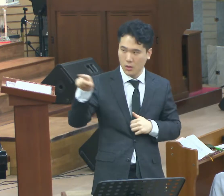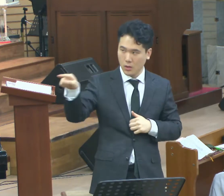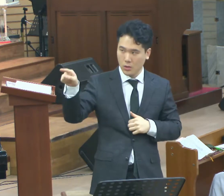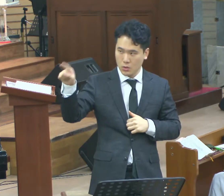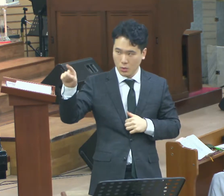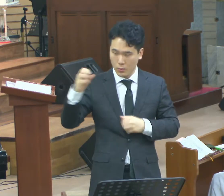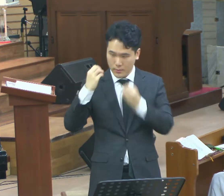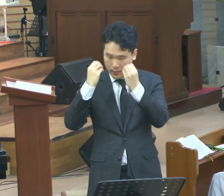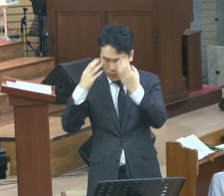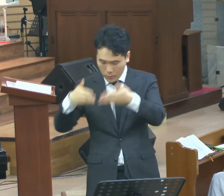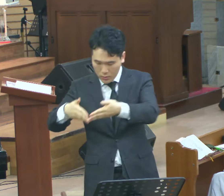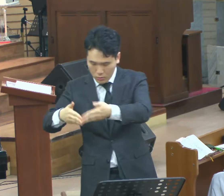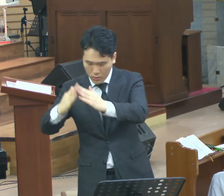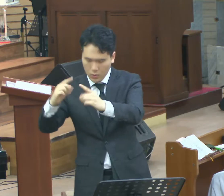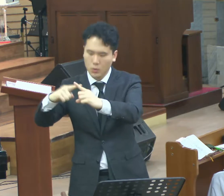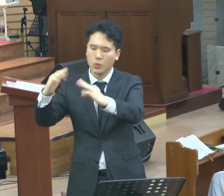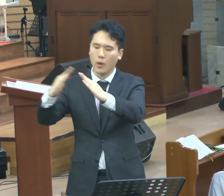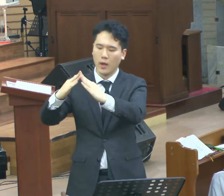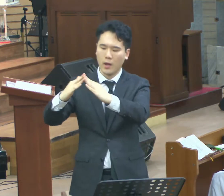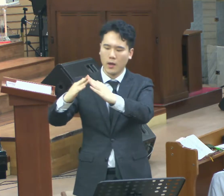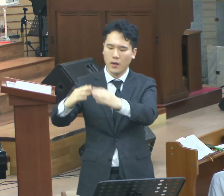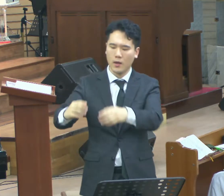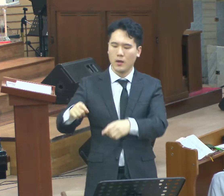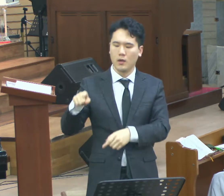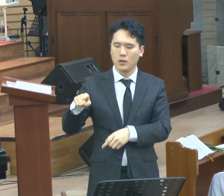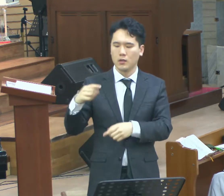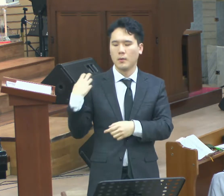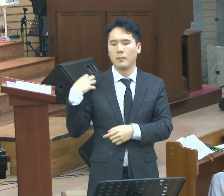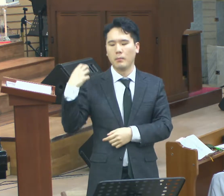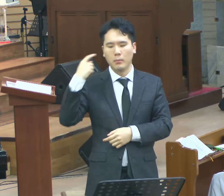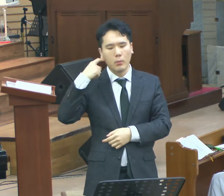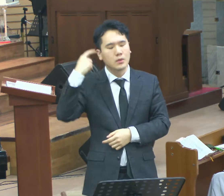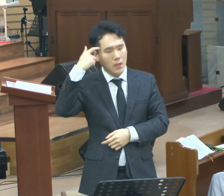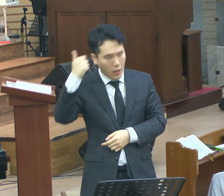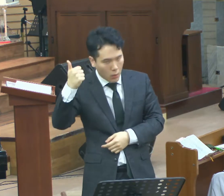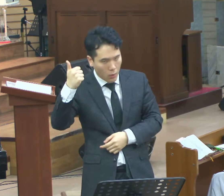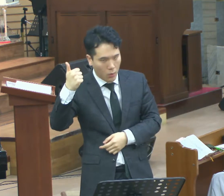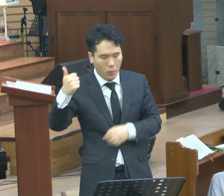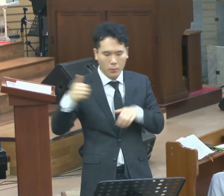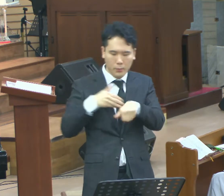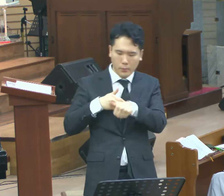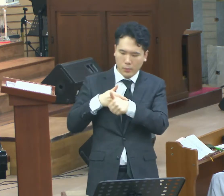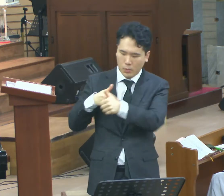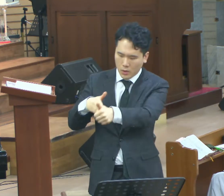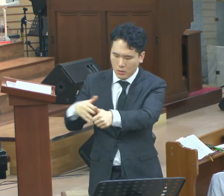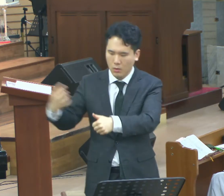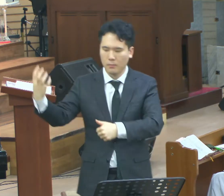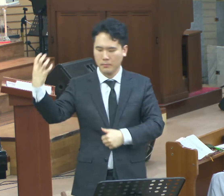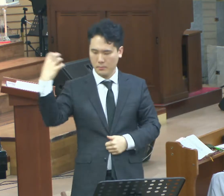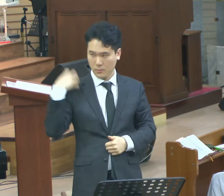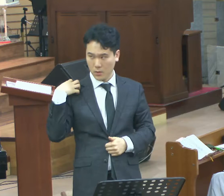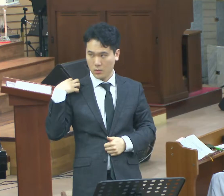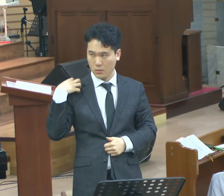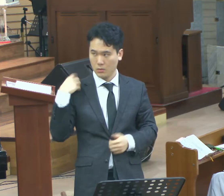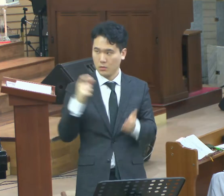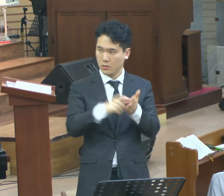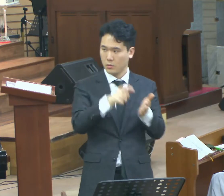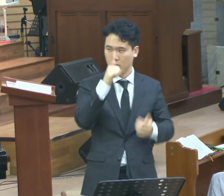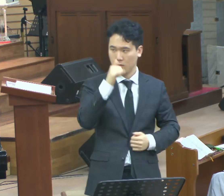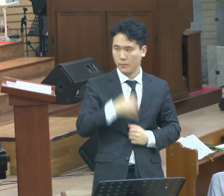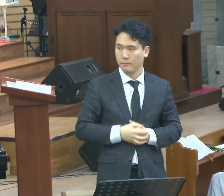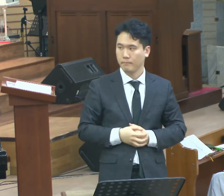부임을 해가지고 목회를 했어요. 놀라운 사실은 교회가 없는 동네에 교회가 생기니까 초등학교